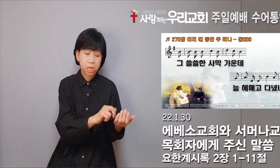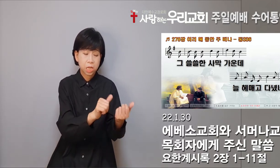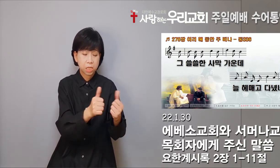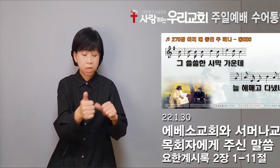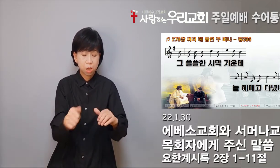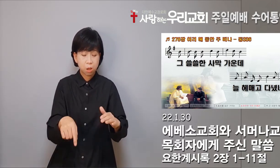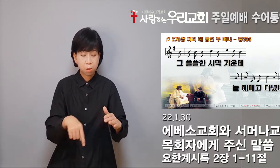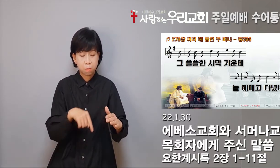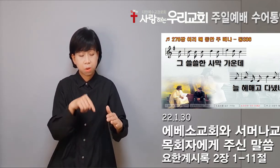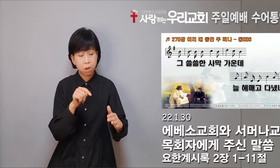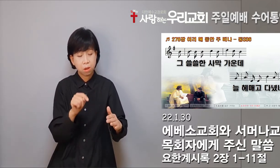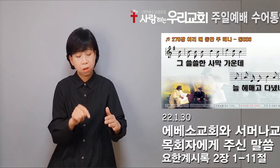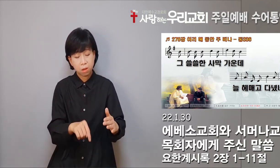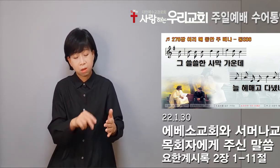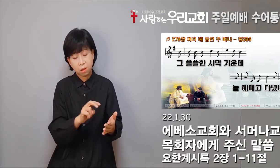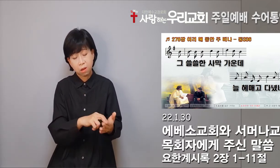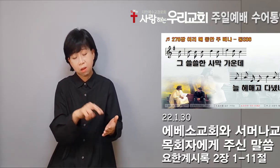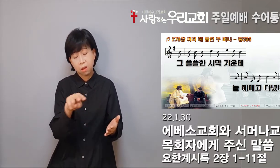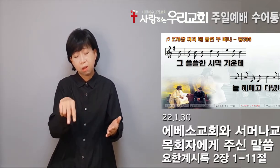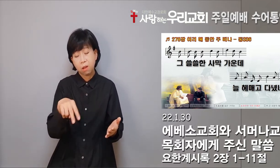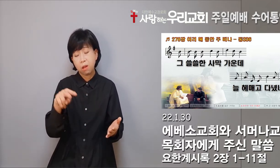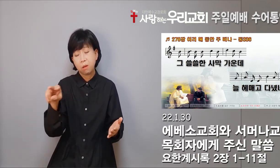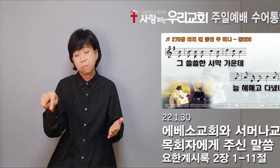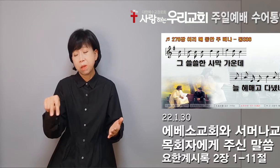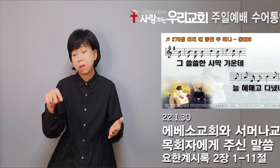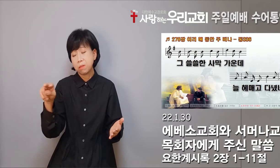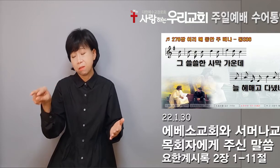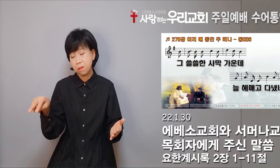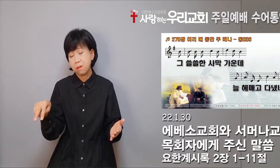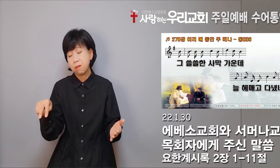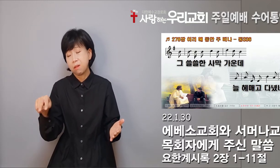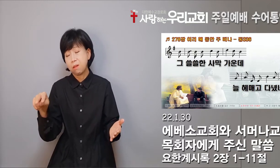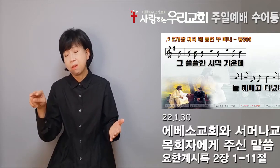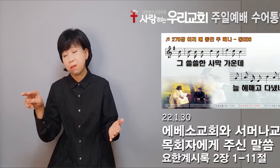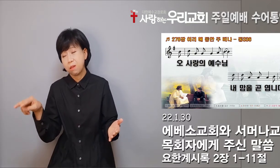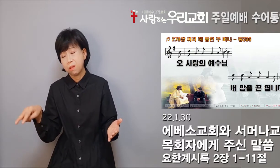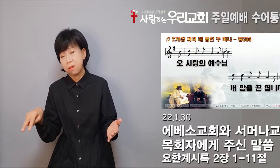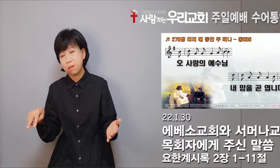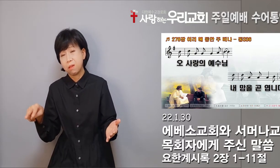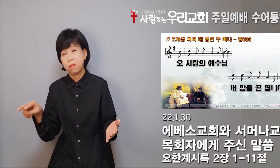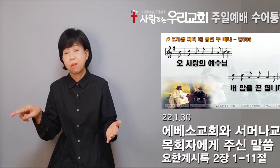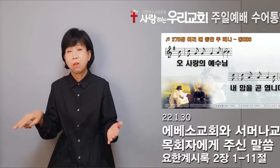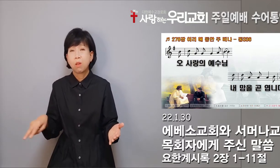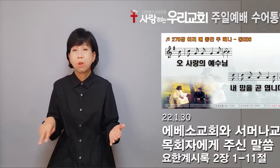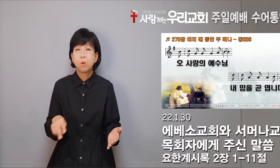가운데 늘 헤매고 다녔네.